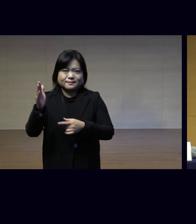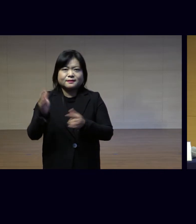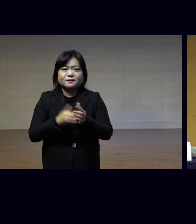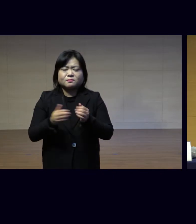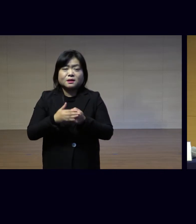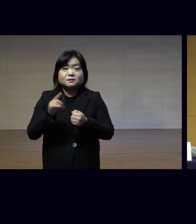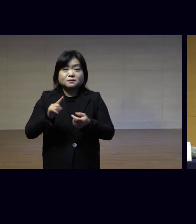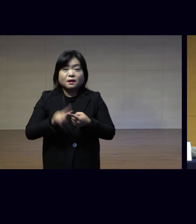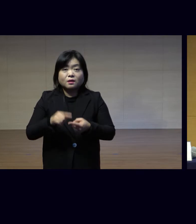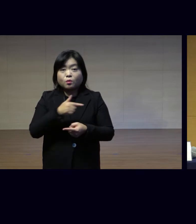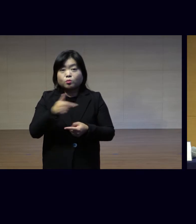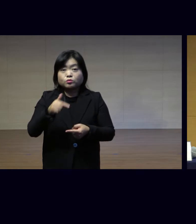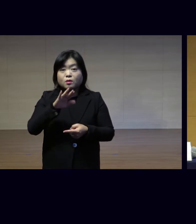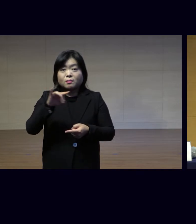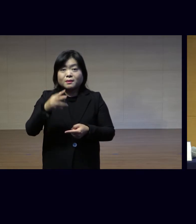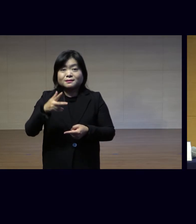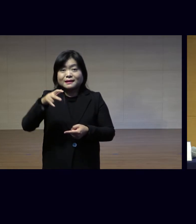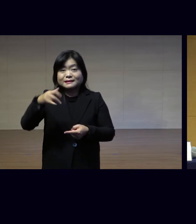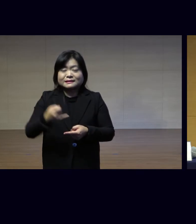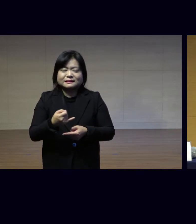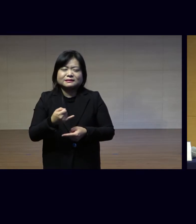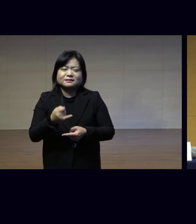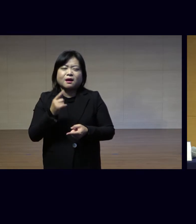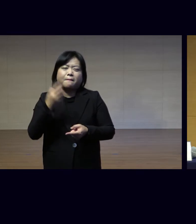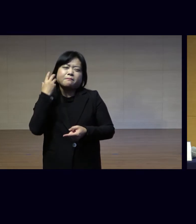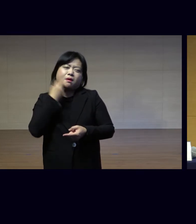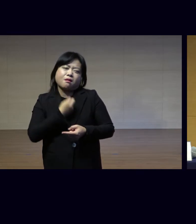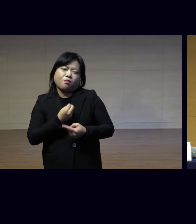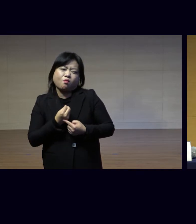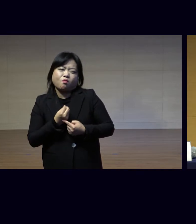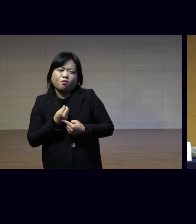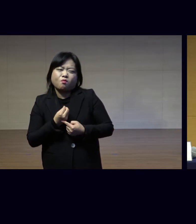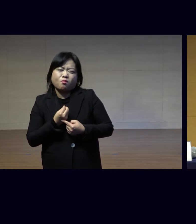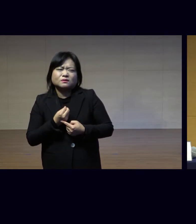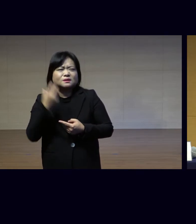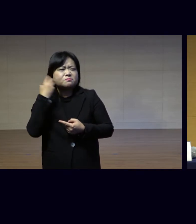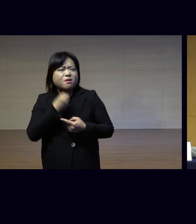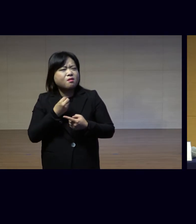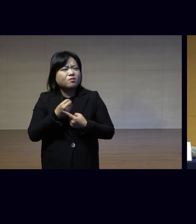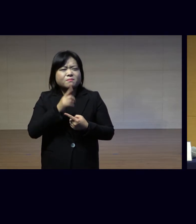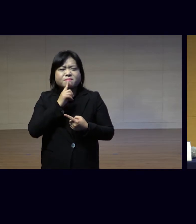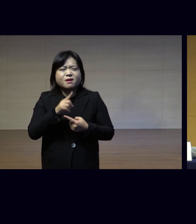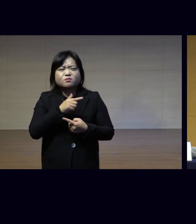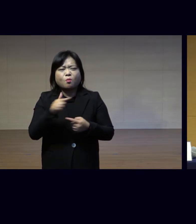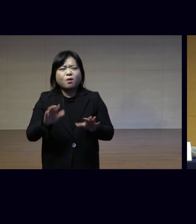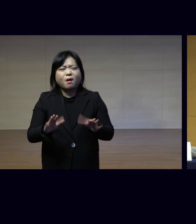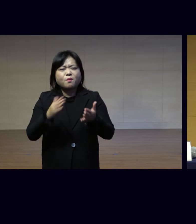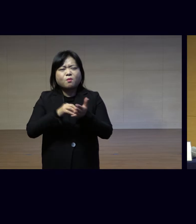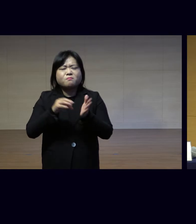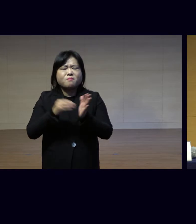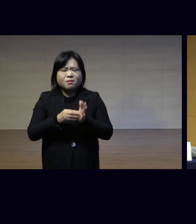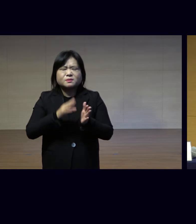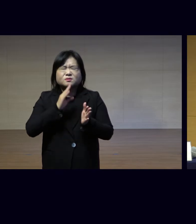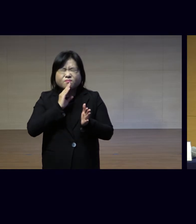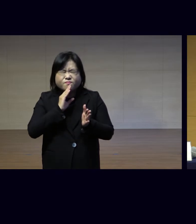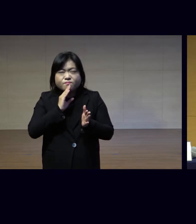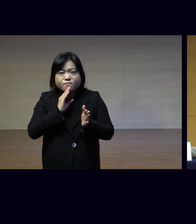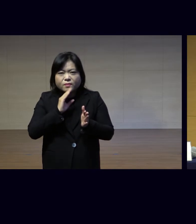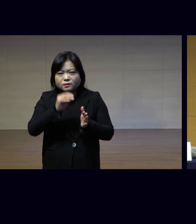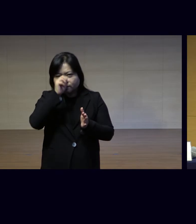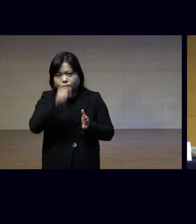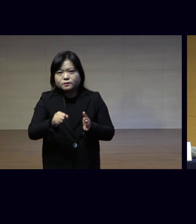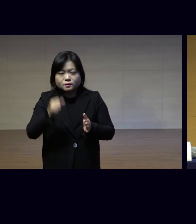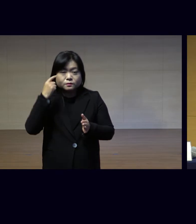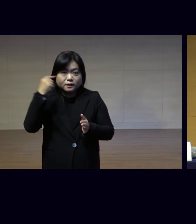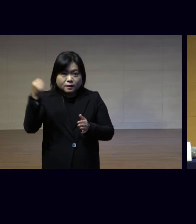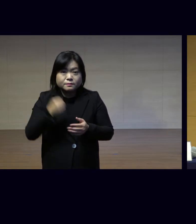너무 발자크의 정말 매력이라고 말을 하기엔 너무 가벼울 만큼 진수라고 생각을 합니다. 물론